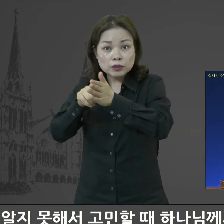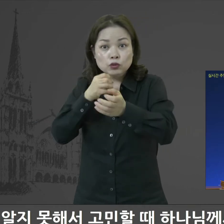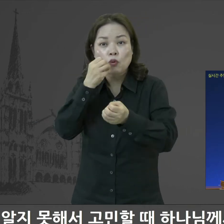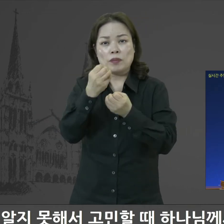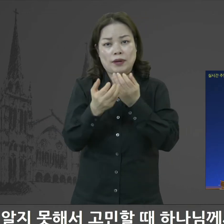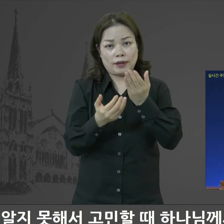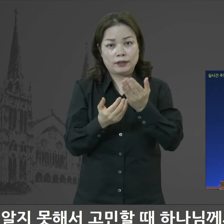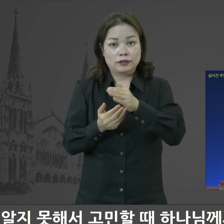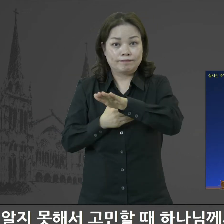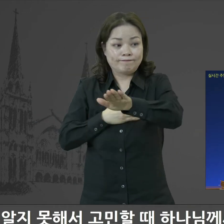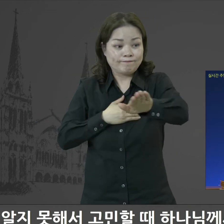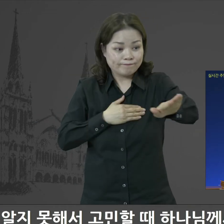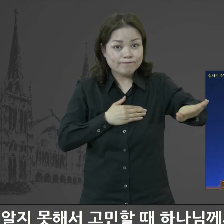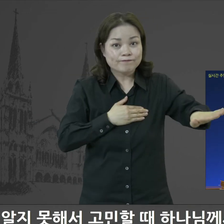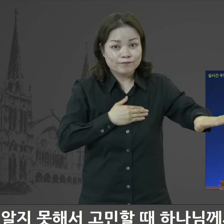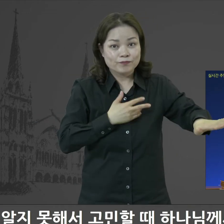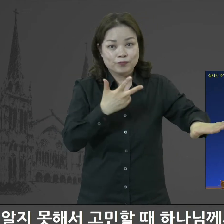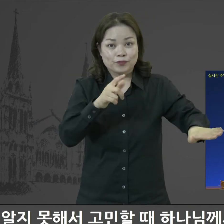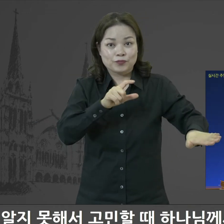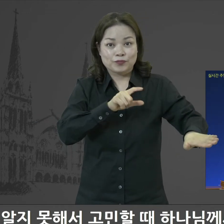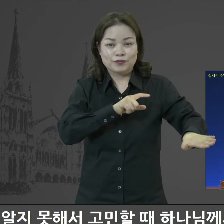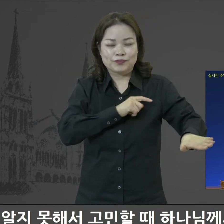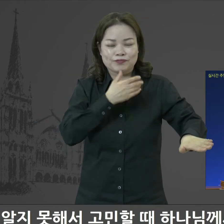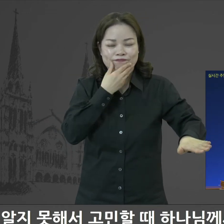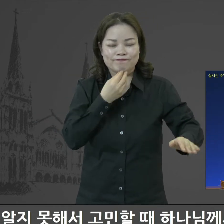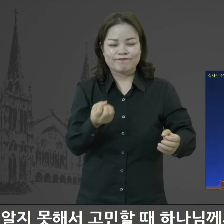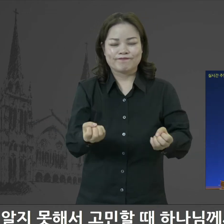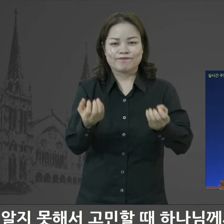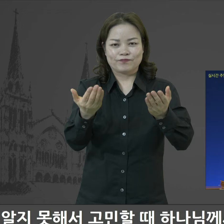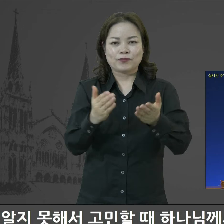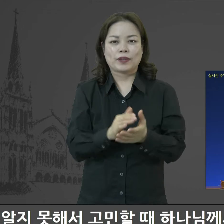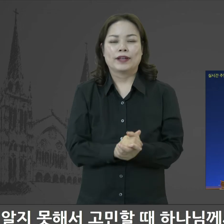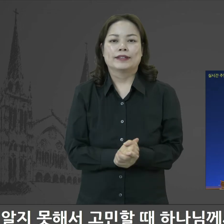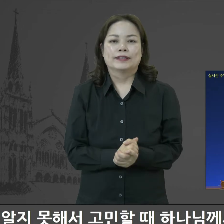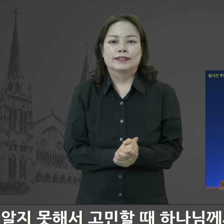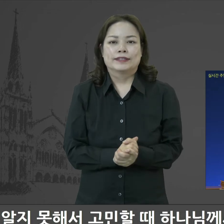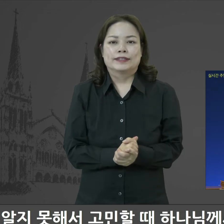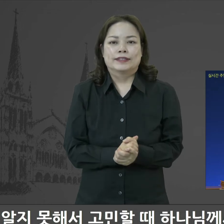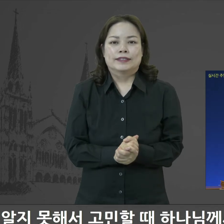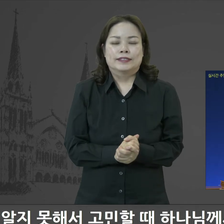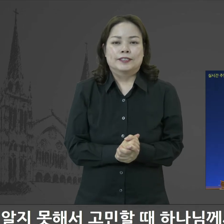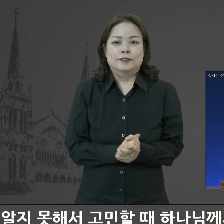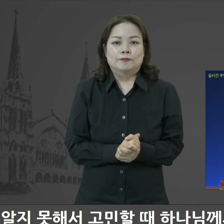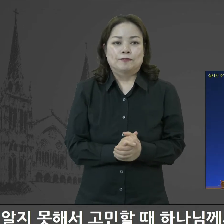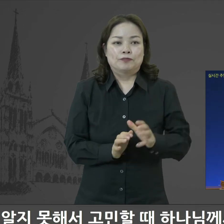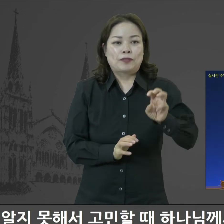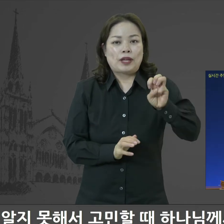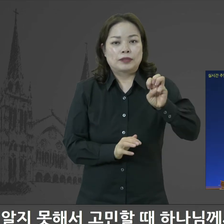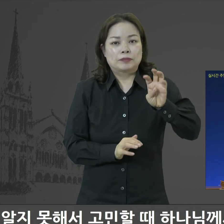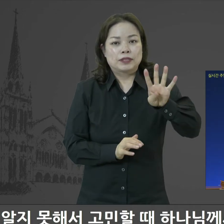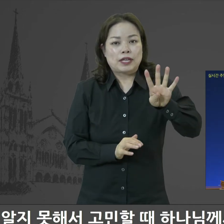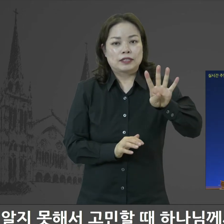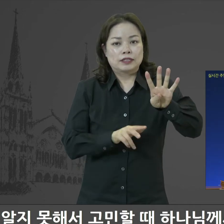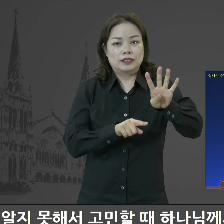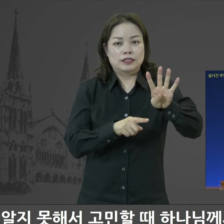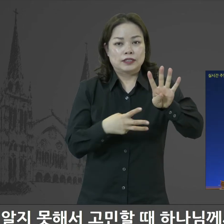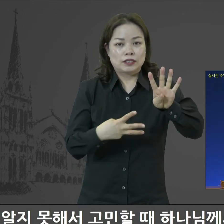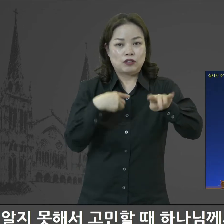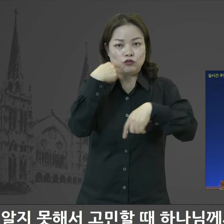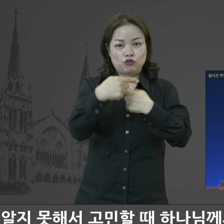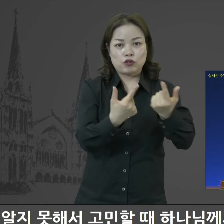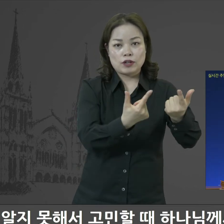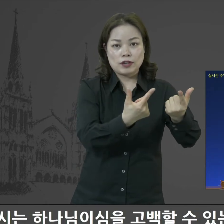수 있는 저와 여러분들 될 수 있기를 주님의 이름으로 축복합니다. 이어지는 34절 말씀 우리가 다시 한번